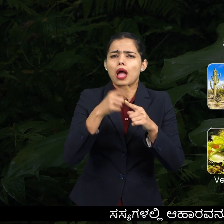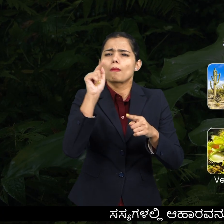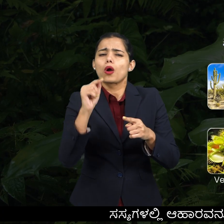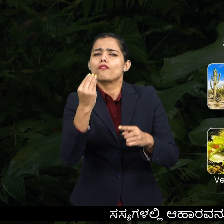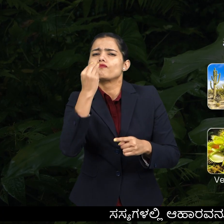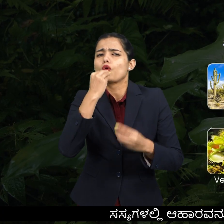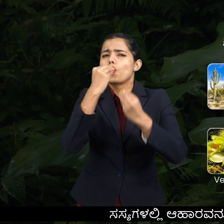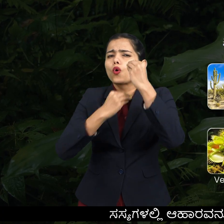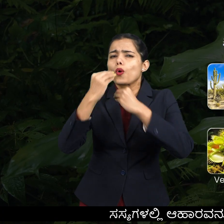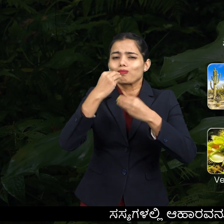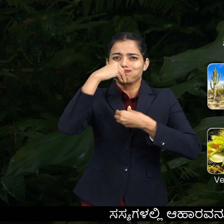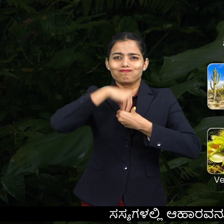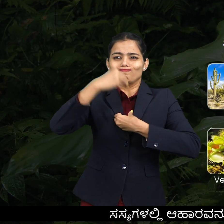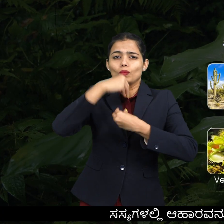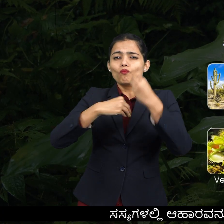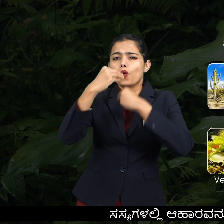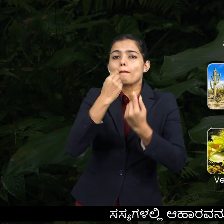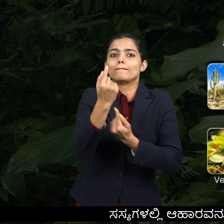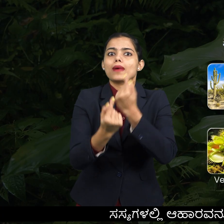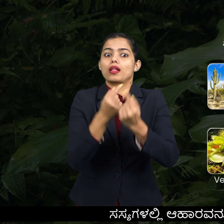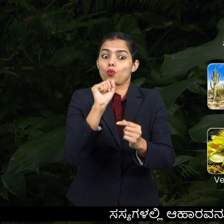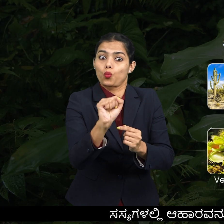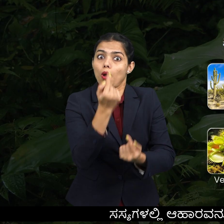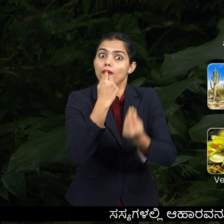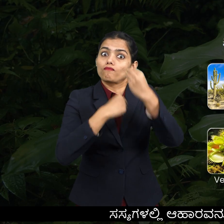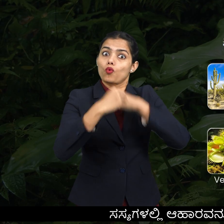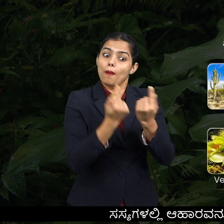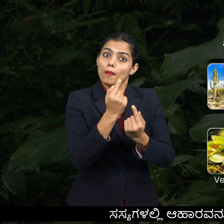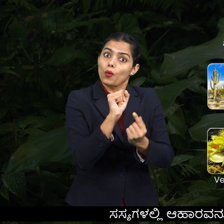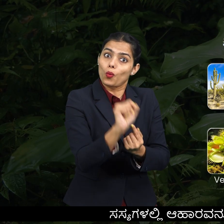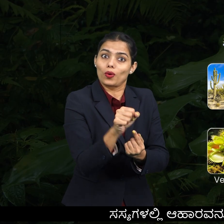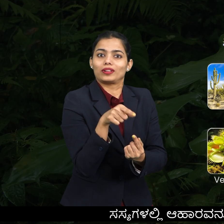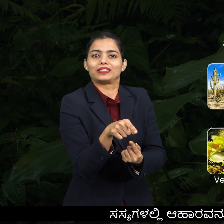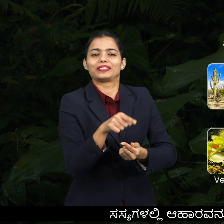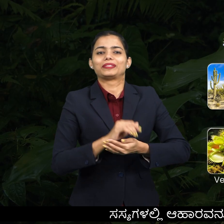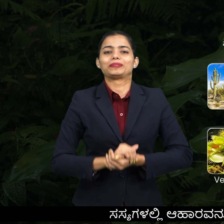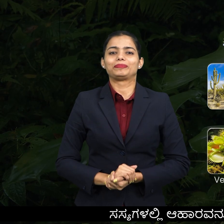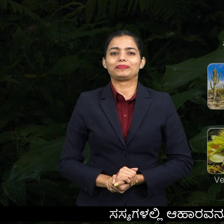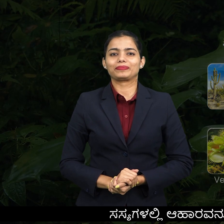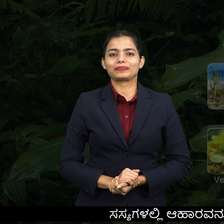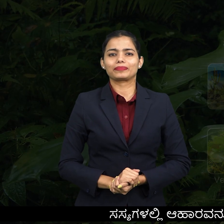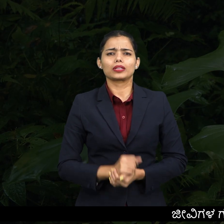ಮೂರನೆಯದಾಗಿ, ಸಸ್ಯಗಳಲ್ಲಿ ಆಹಾರವನ್ನು ಸೇವಿಸಲು ಹೊಂದಾಣಿಕೆ.